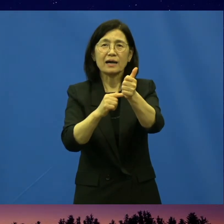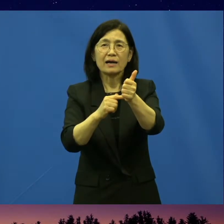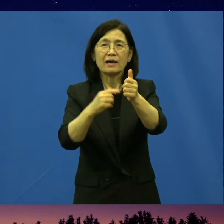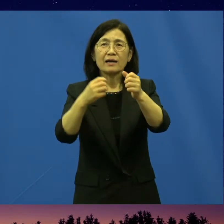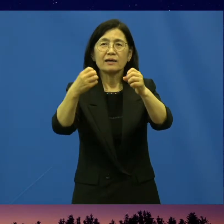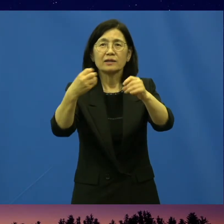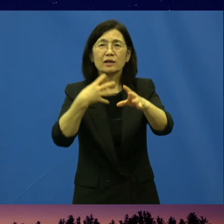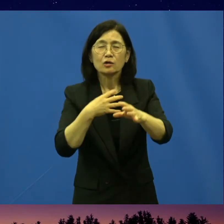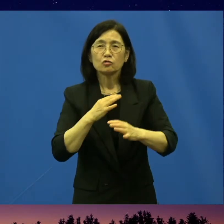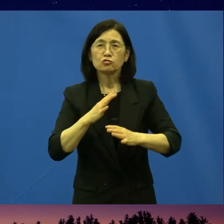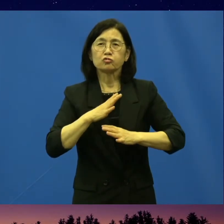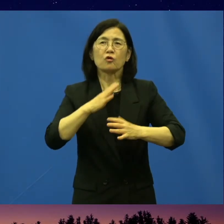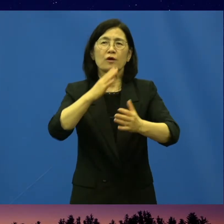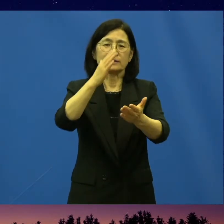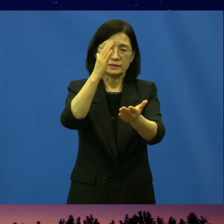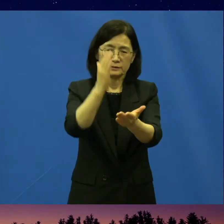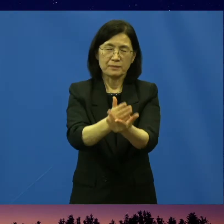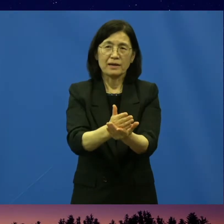대답하되 두려워하지 마라.